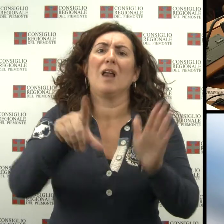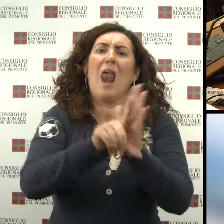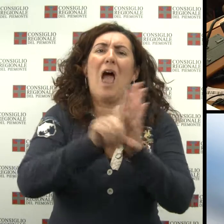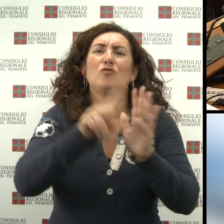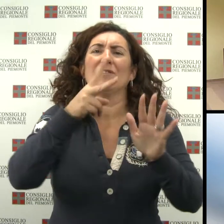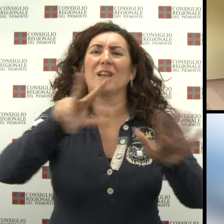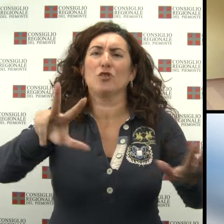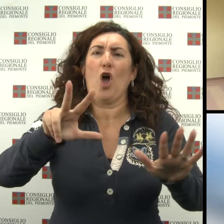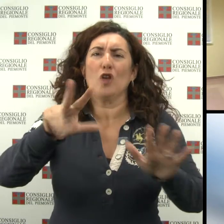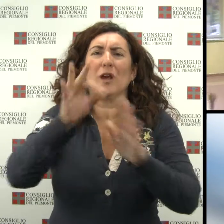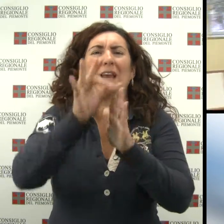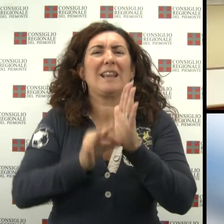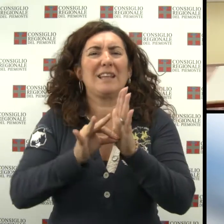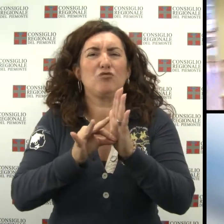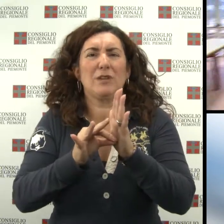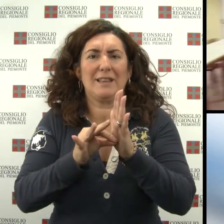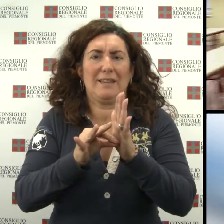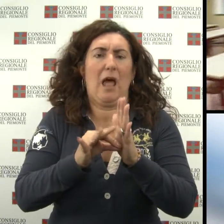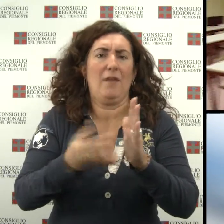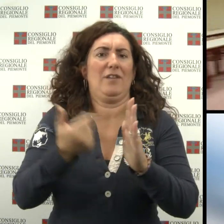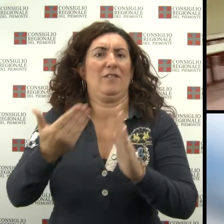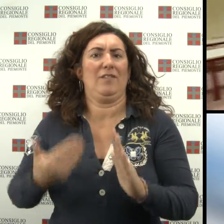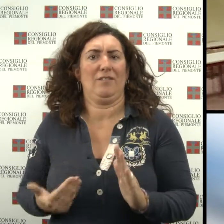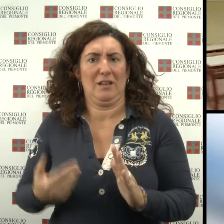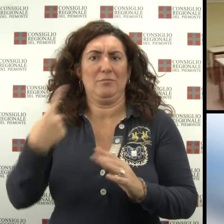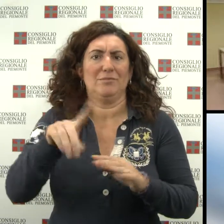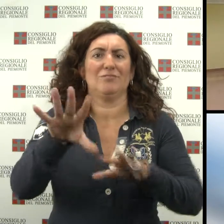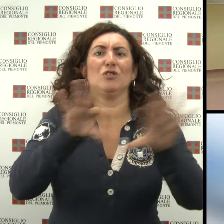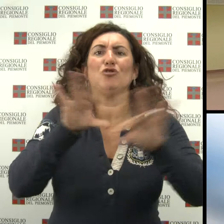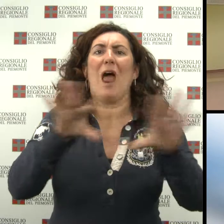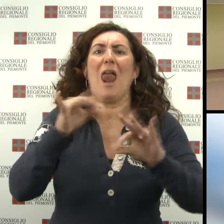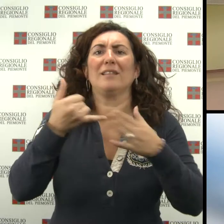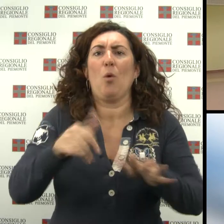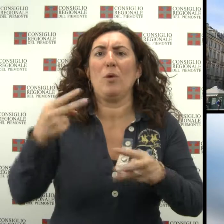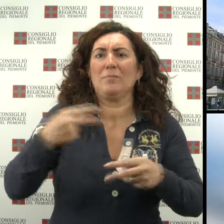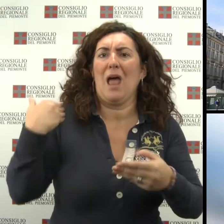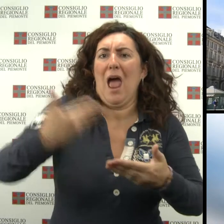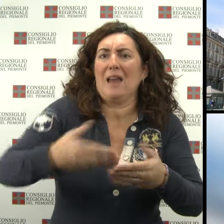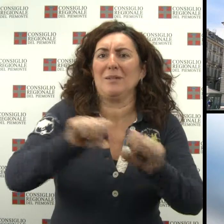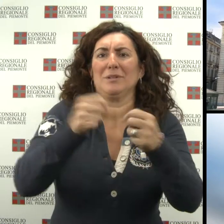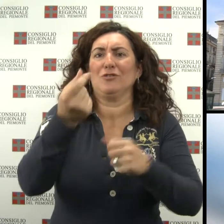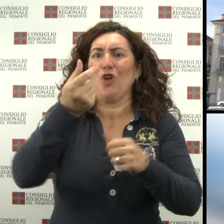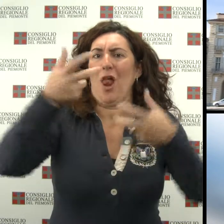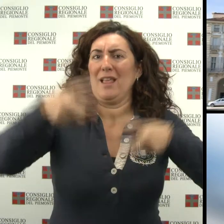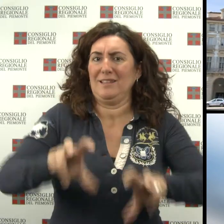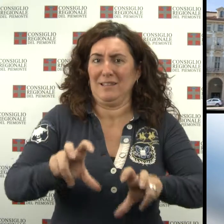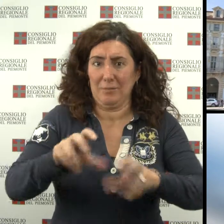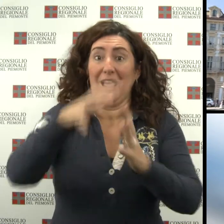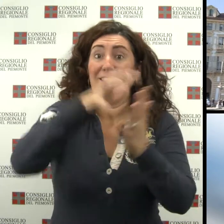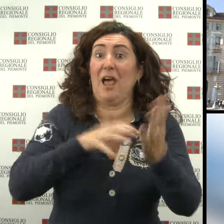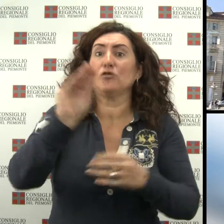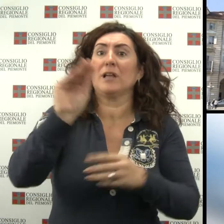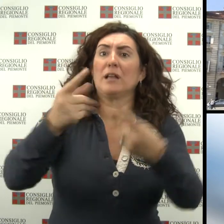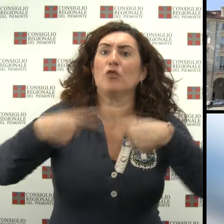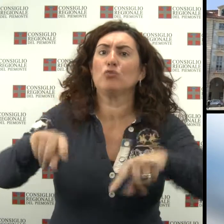28 sulla libera scelta educativa emerse negli ultimi anni a causa della riduzione di risorse. Il testo chiede alla Giunta di pubblicare